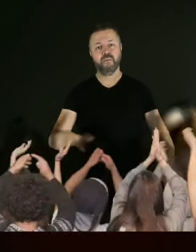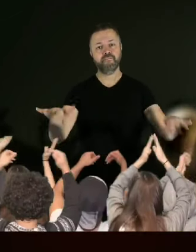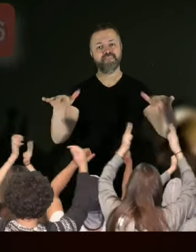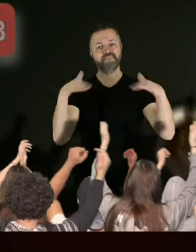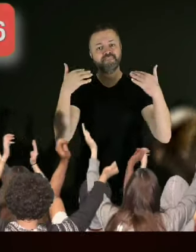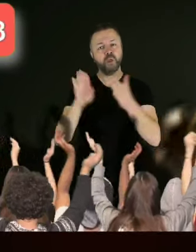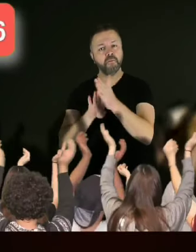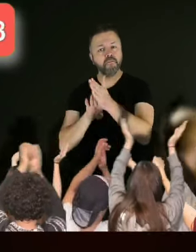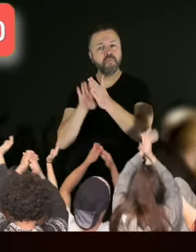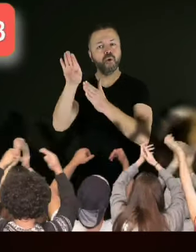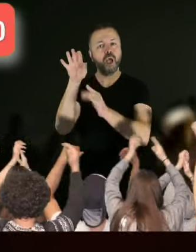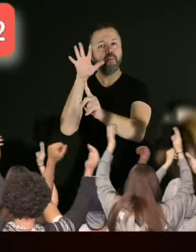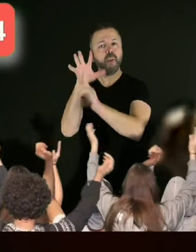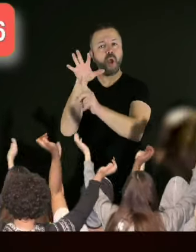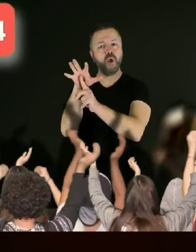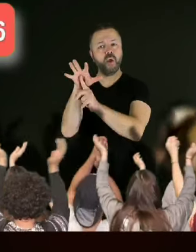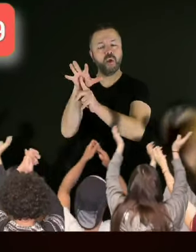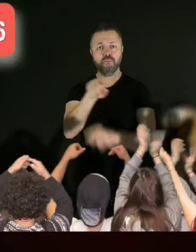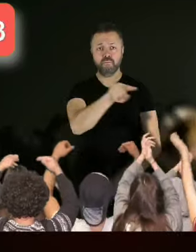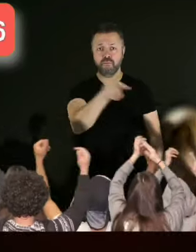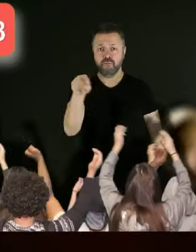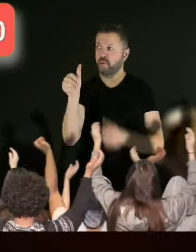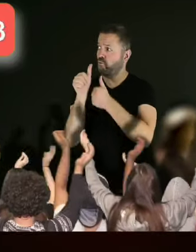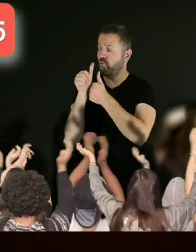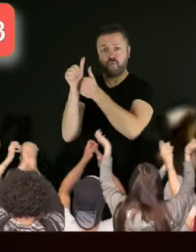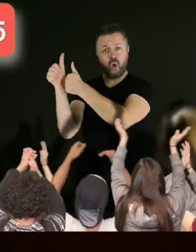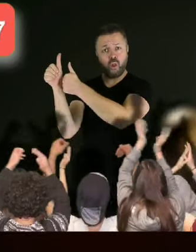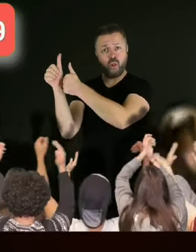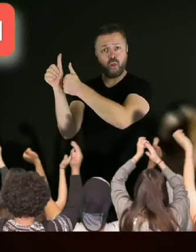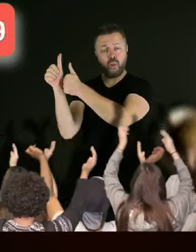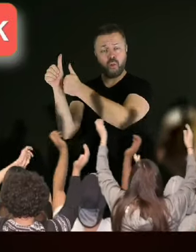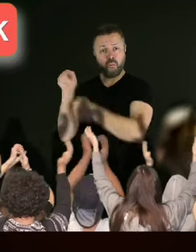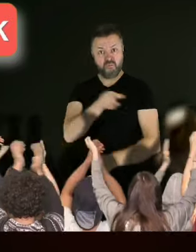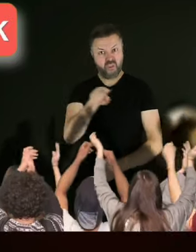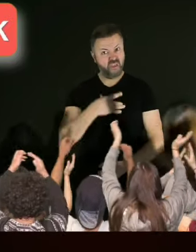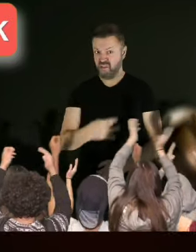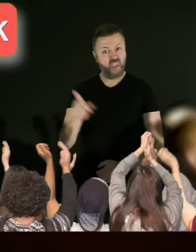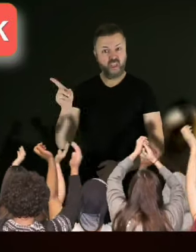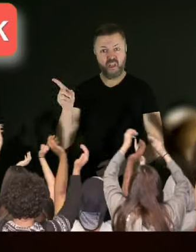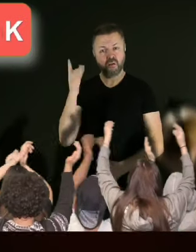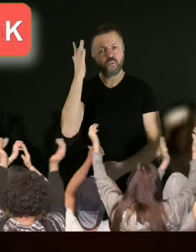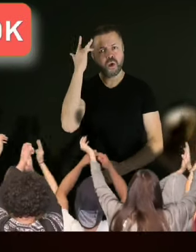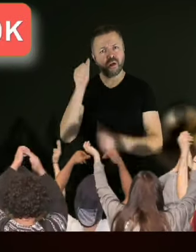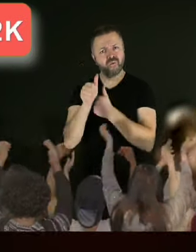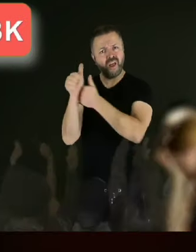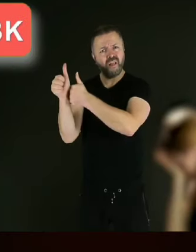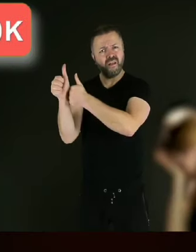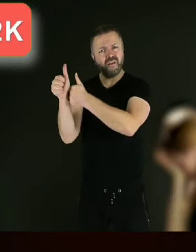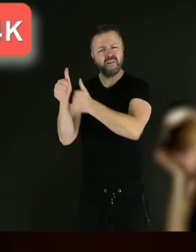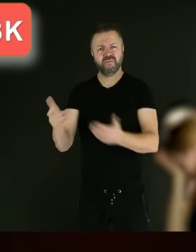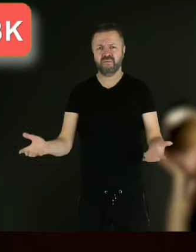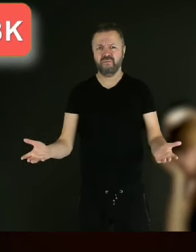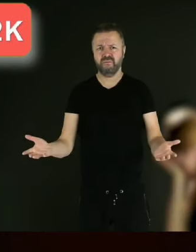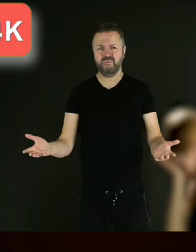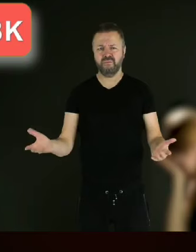Жиг? Зачем ты не садилась на колоду? Пой по школе, кто из нас умеет! Я-ни-ку! По школе,